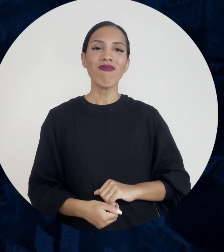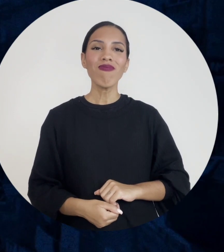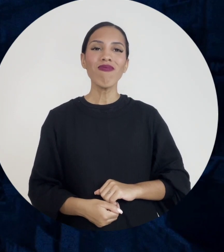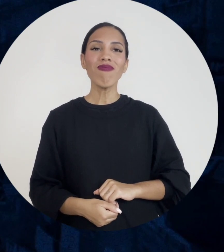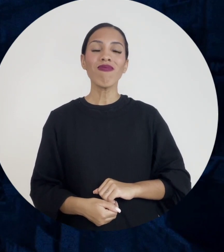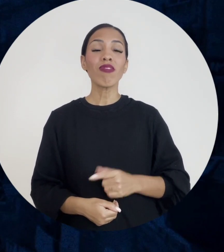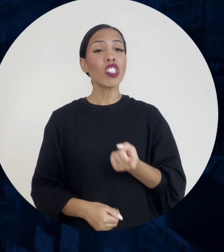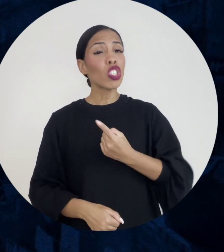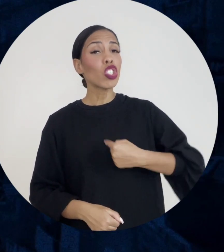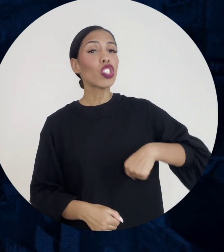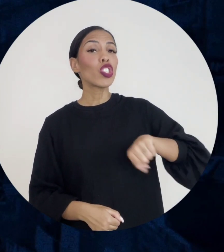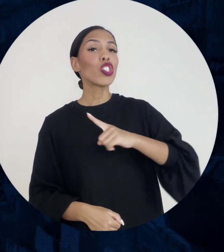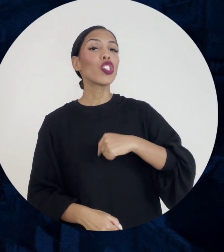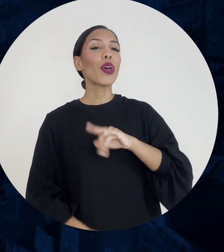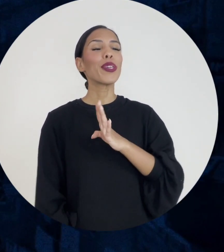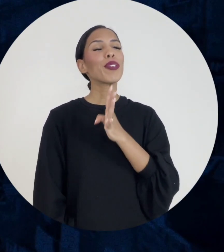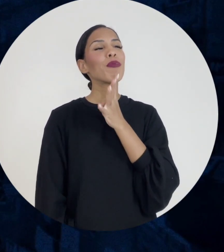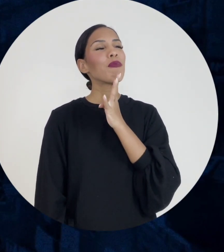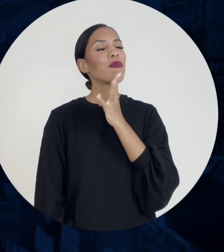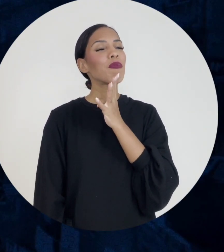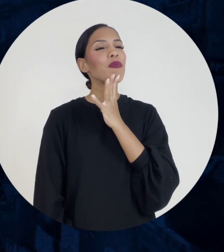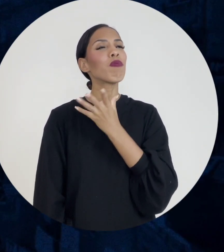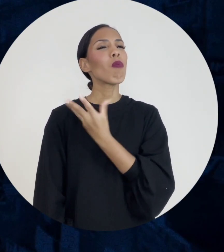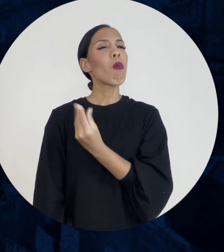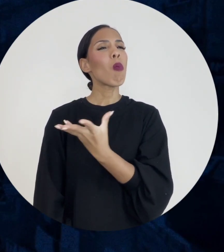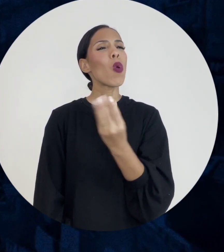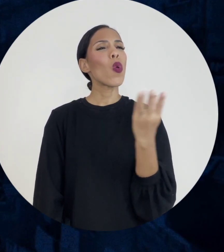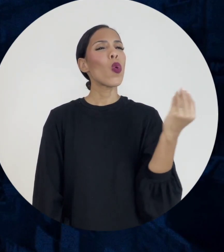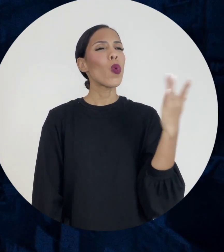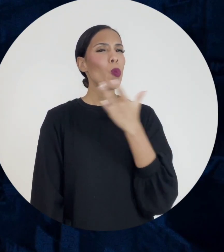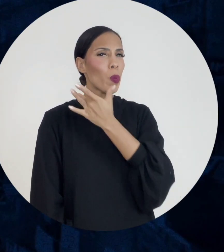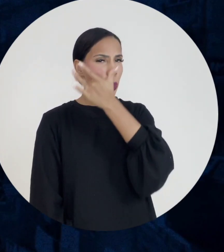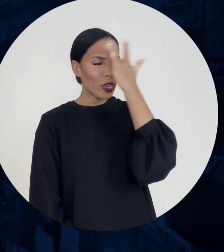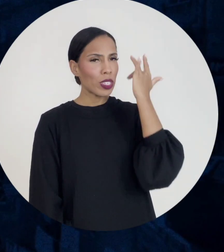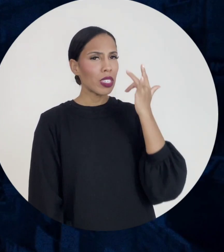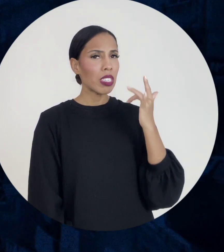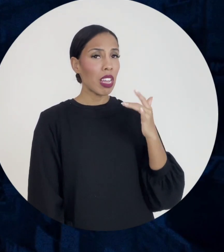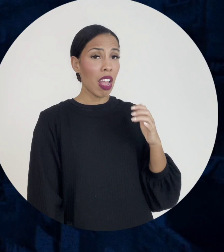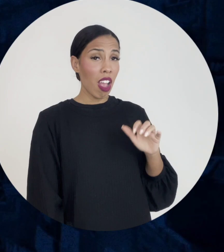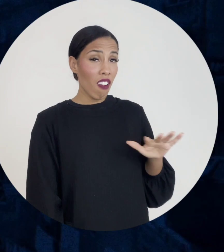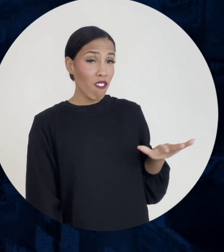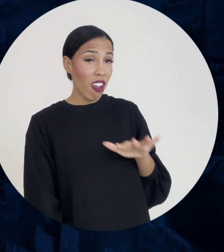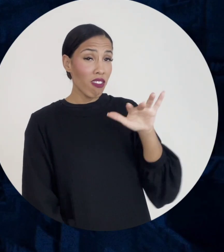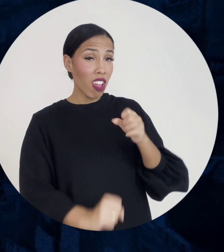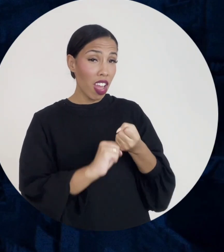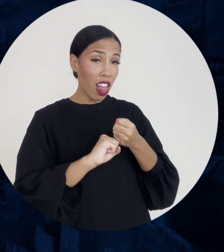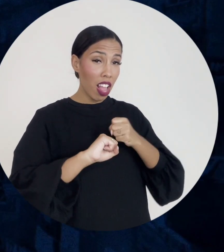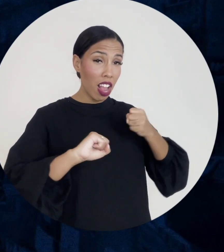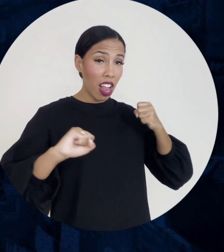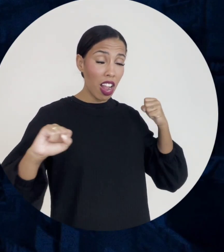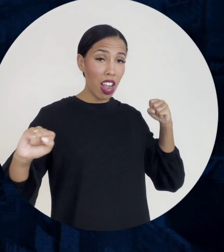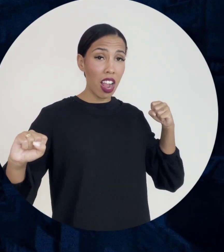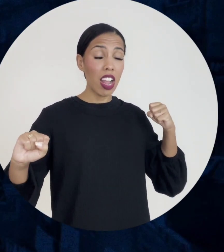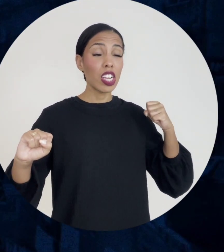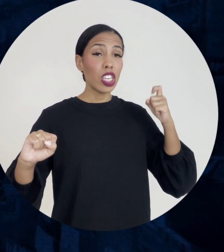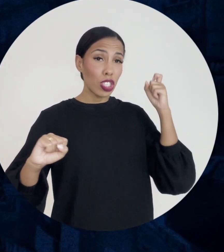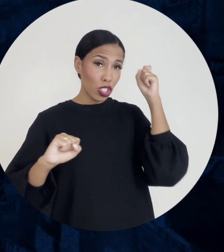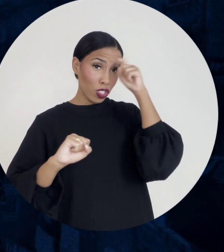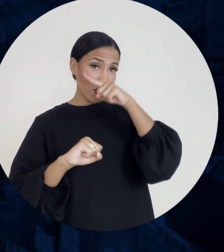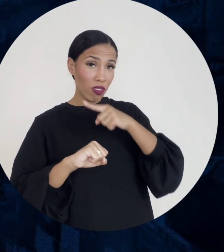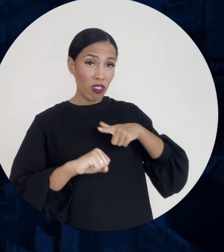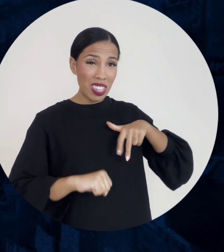A gente conhece muita gente. A favela, do jeito que é grande, de difícil acesso para